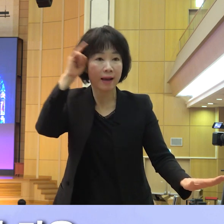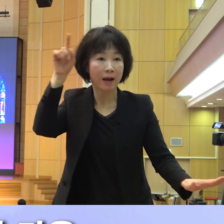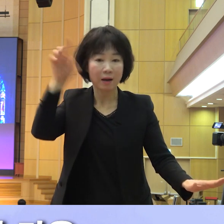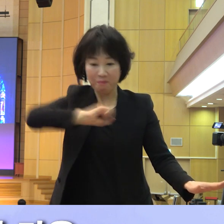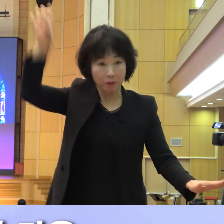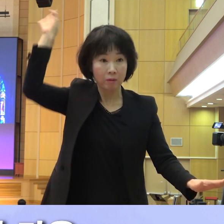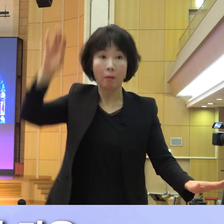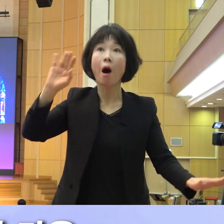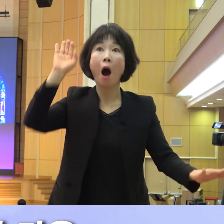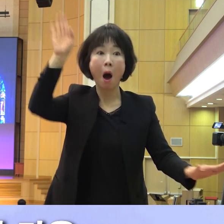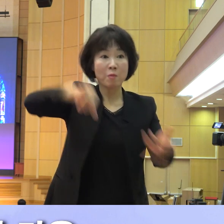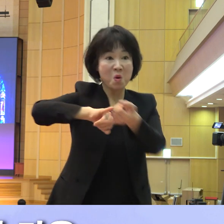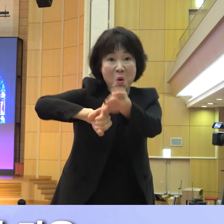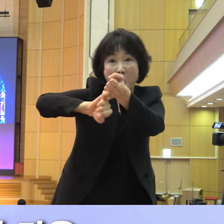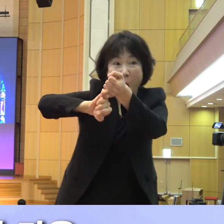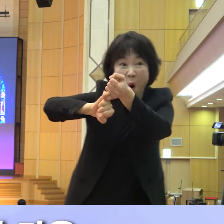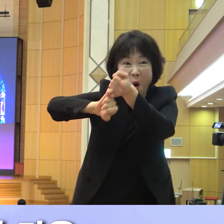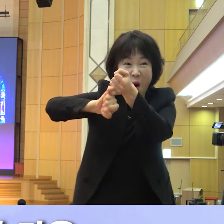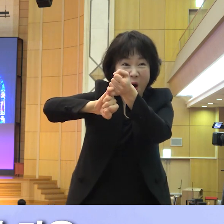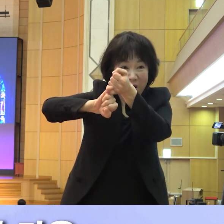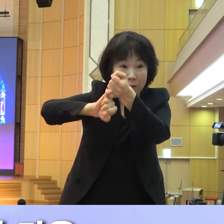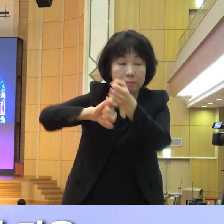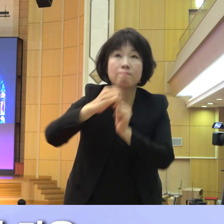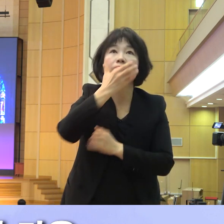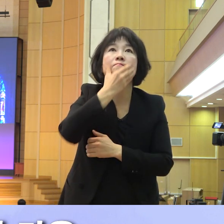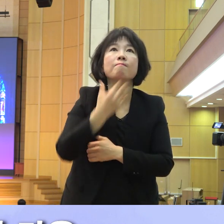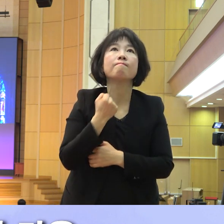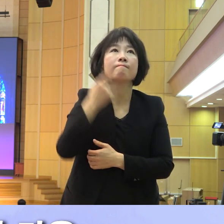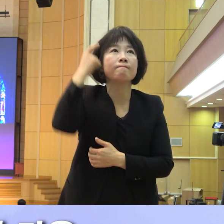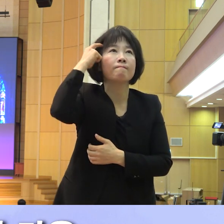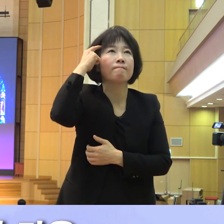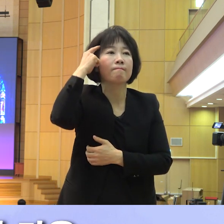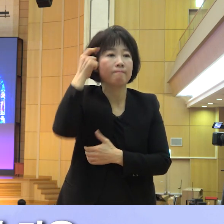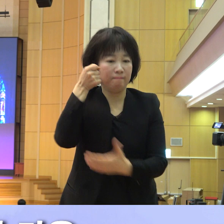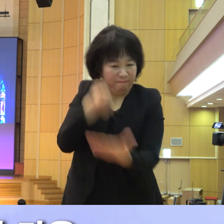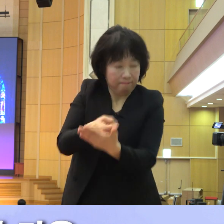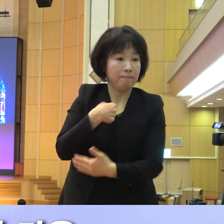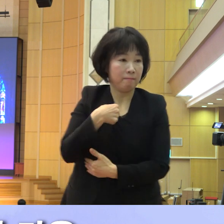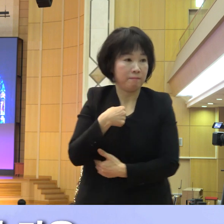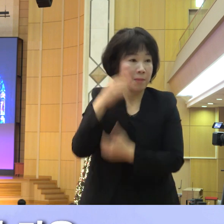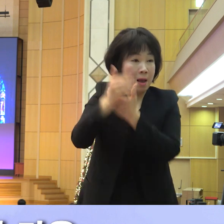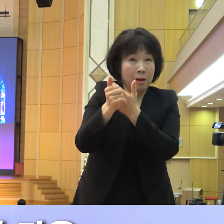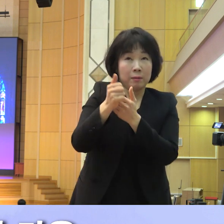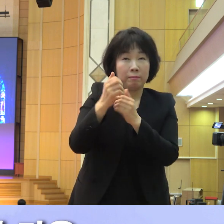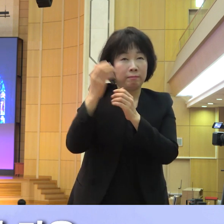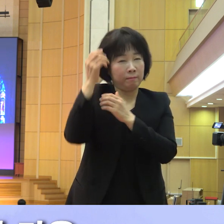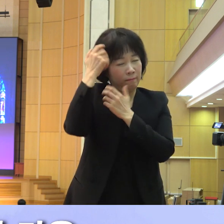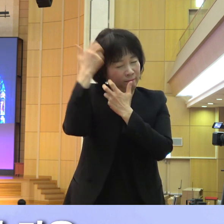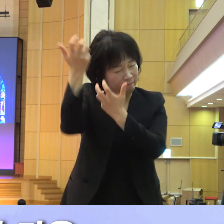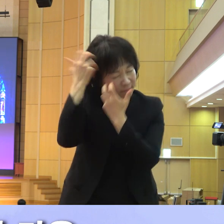받아야지, 그런 마음이 있었습니다. 그렇게 하나님께 소망을 하면서